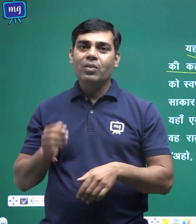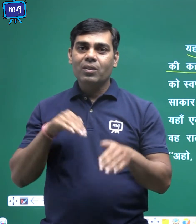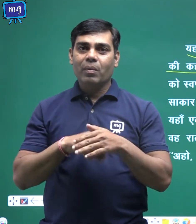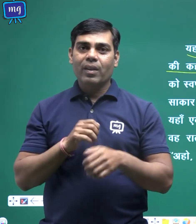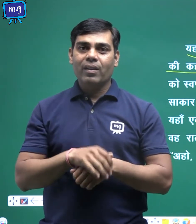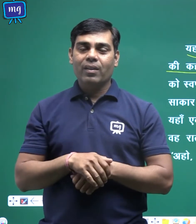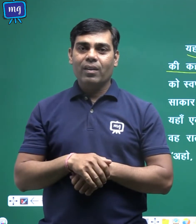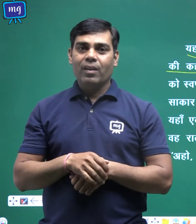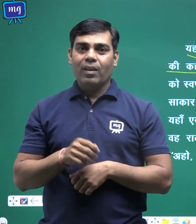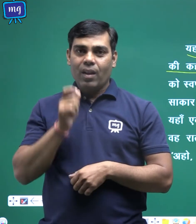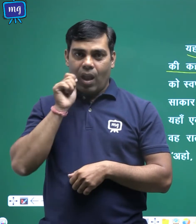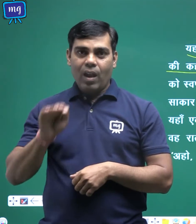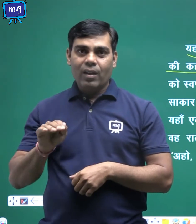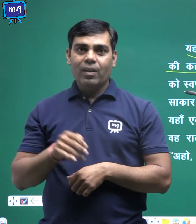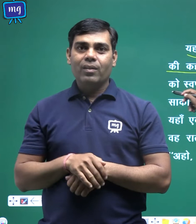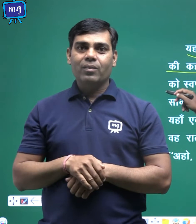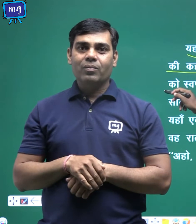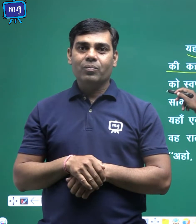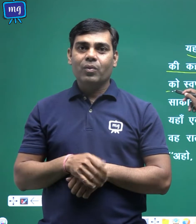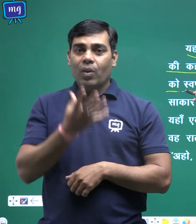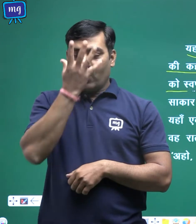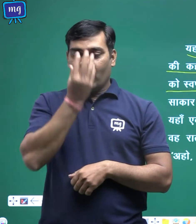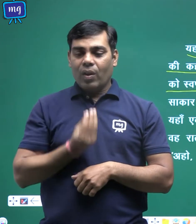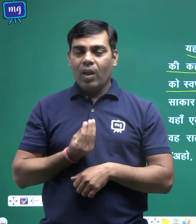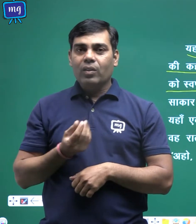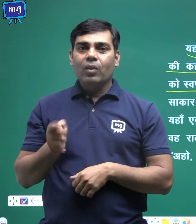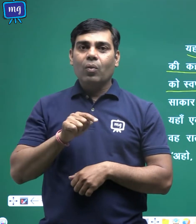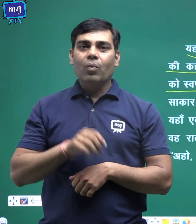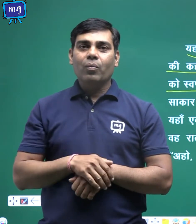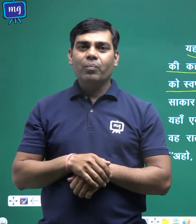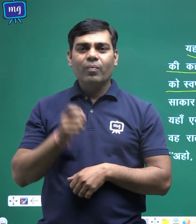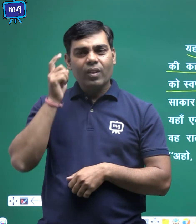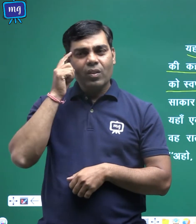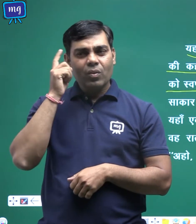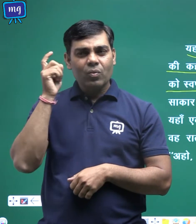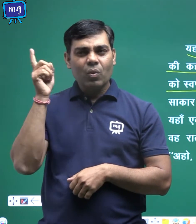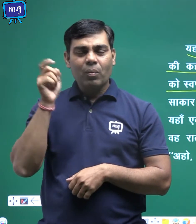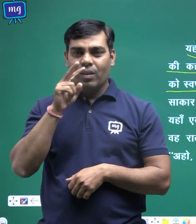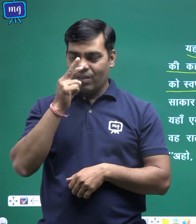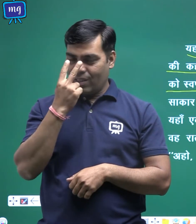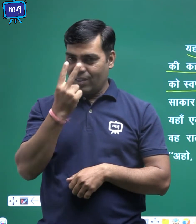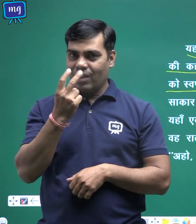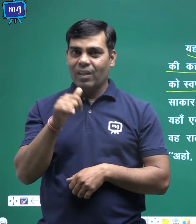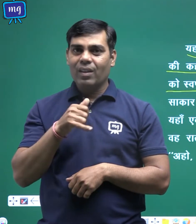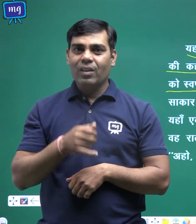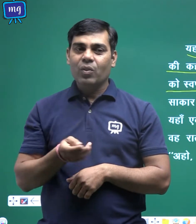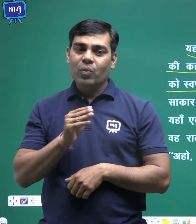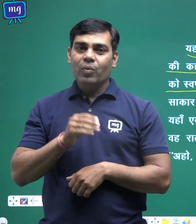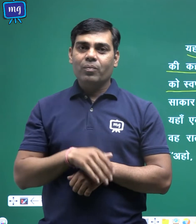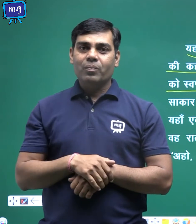जिसमें लड़का रात को स्वप्न देखता है